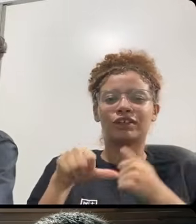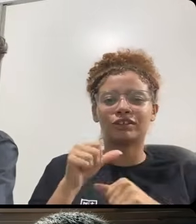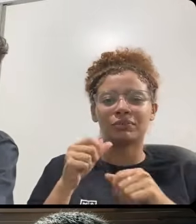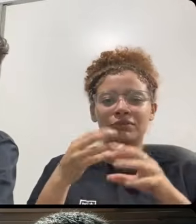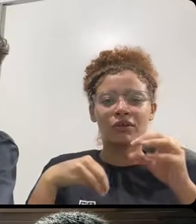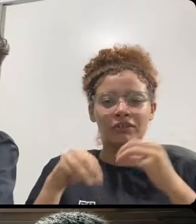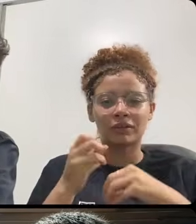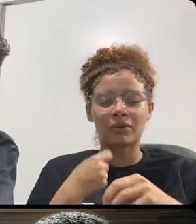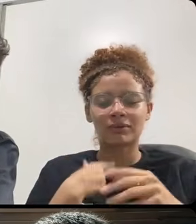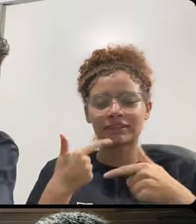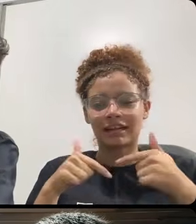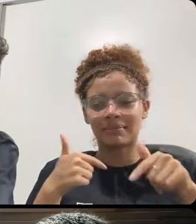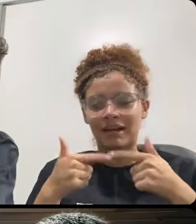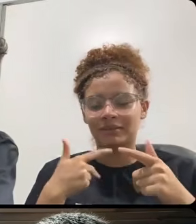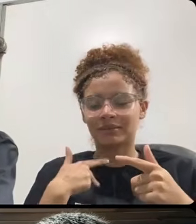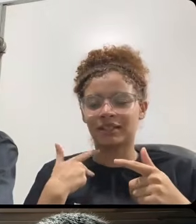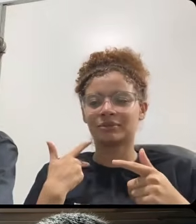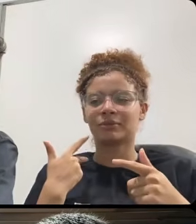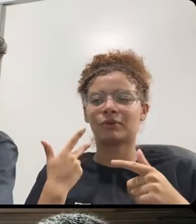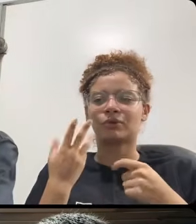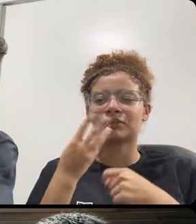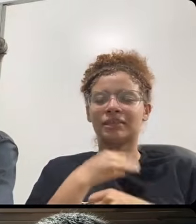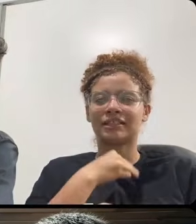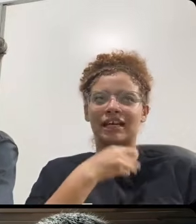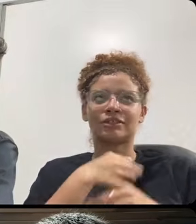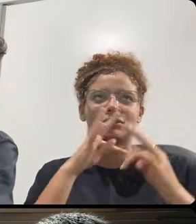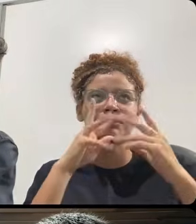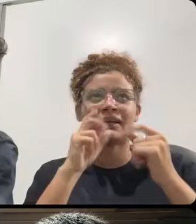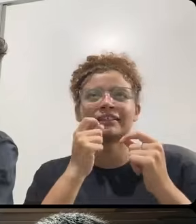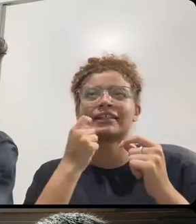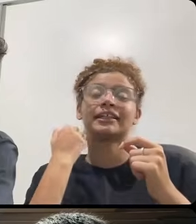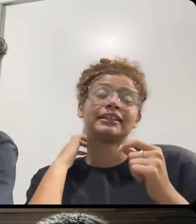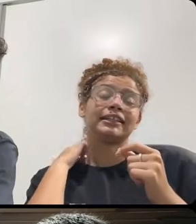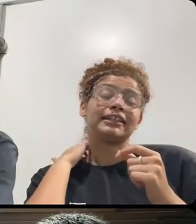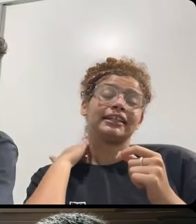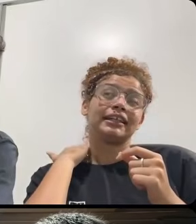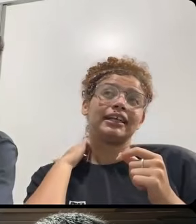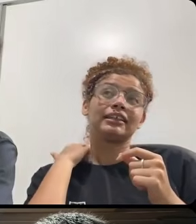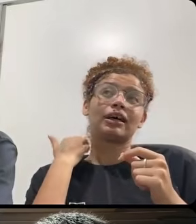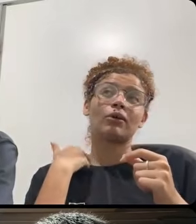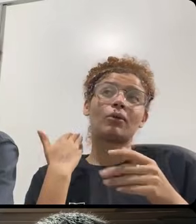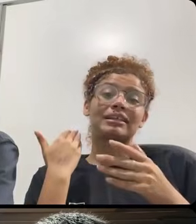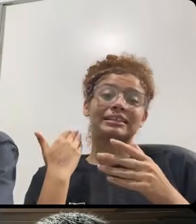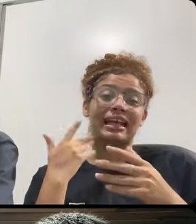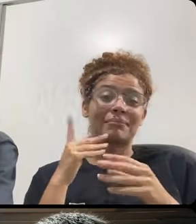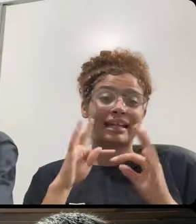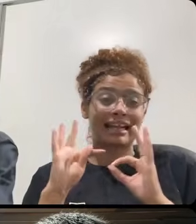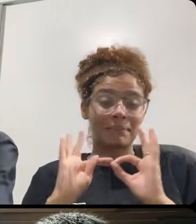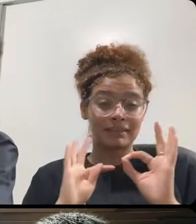igreja e eu fui me envolvendo com os trabalhos mesmo, com os ministérios e tudo mais. Então eu comecei a me